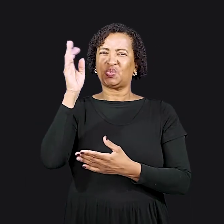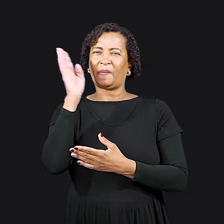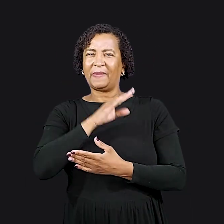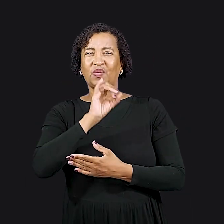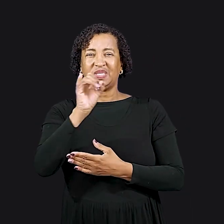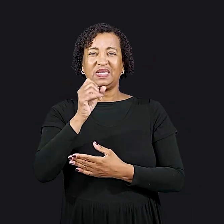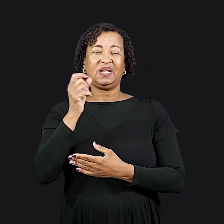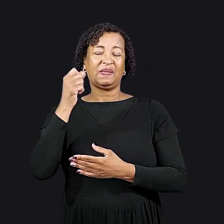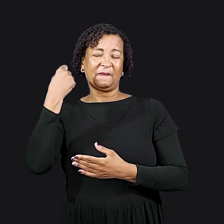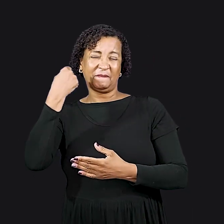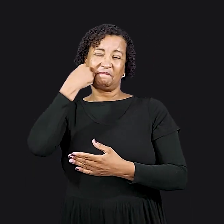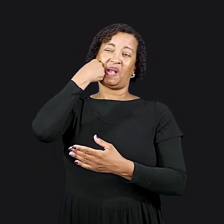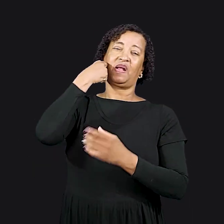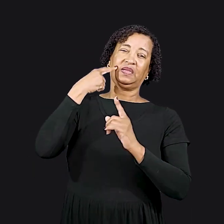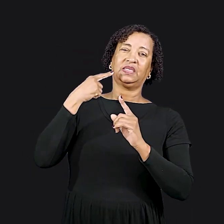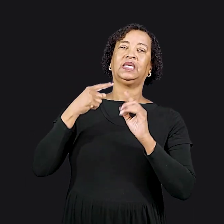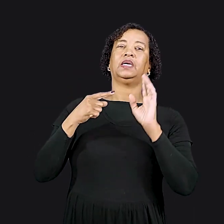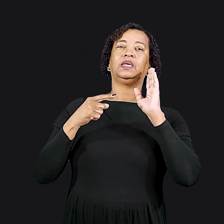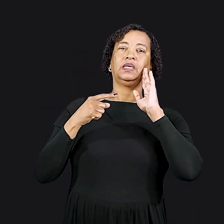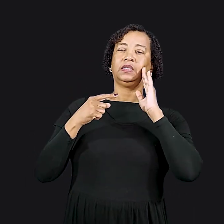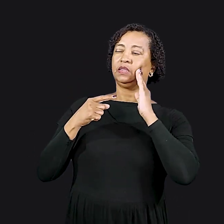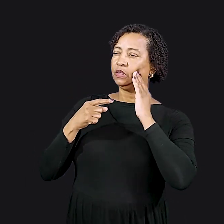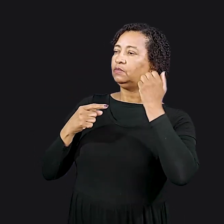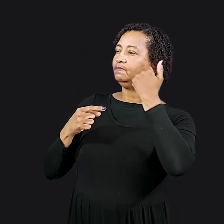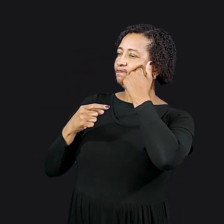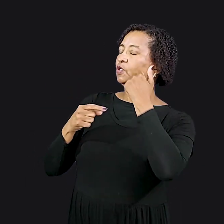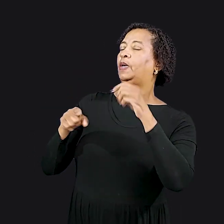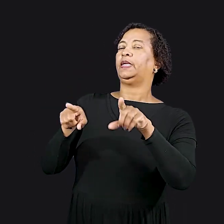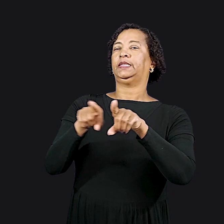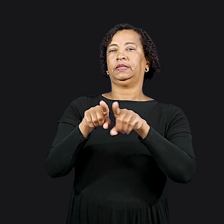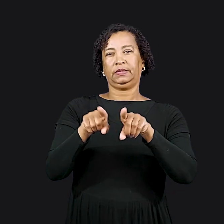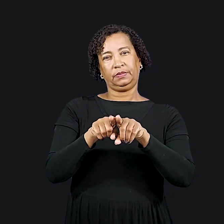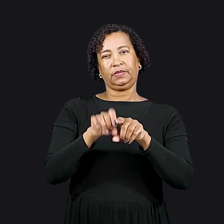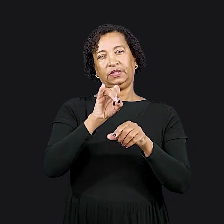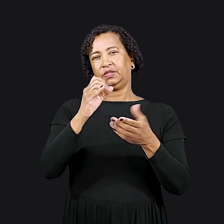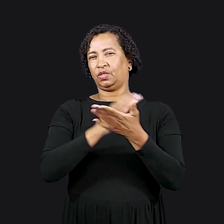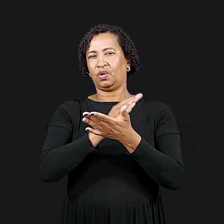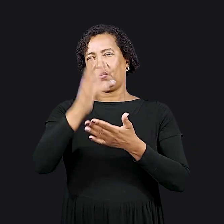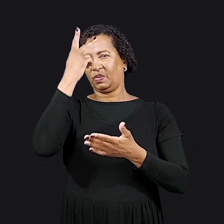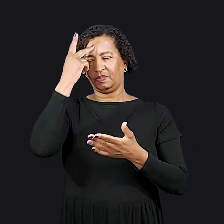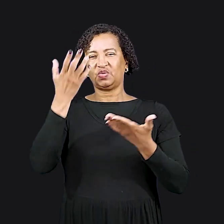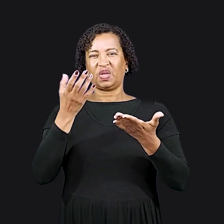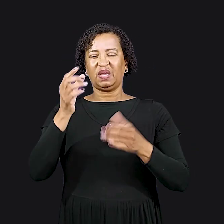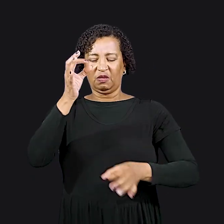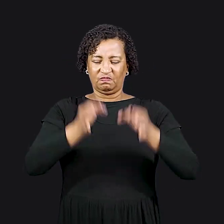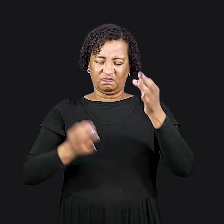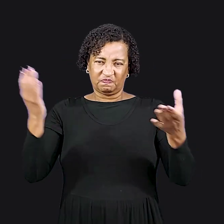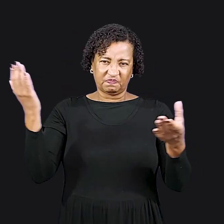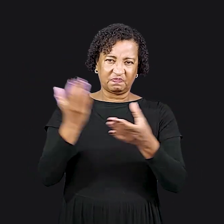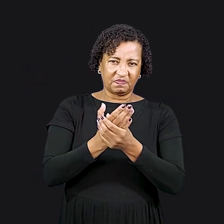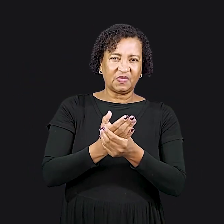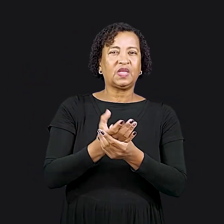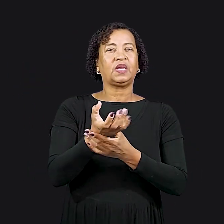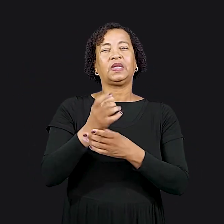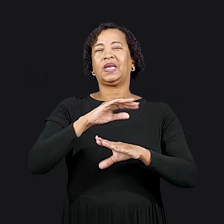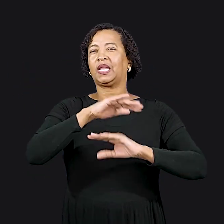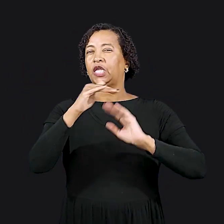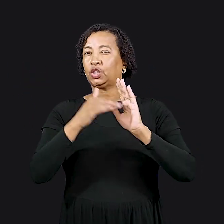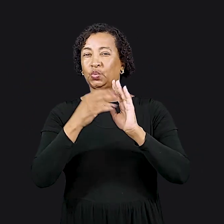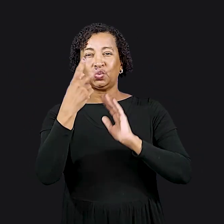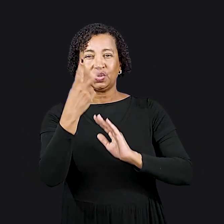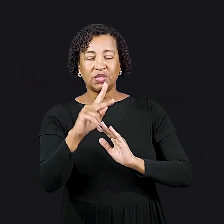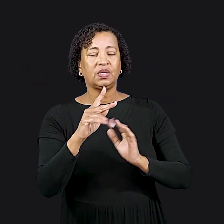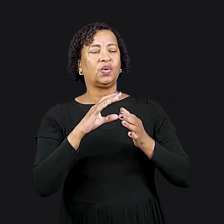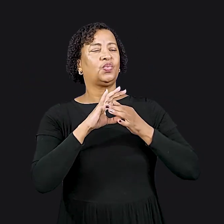alguém o ferir na face, ofereça-lhe também a outra. E se alguém quiser processá-lo e tirar-lhe a